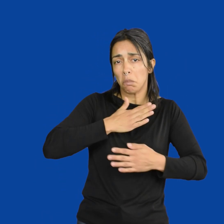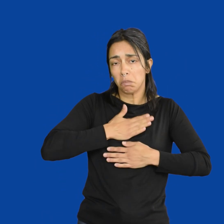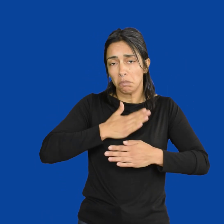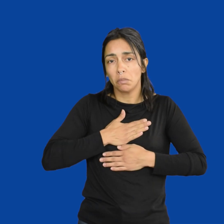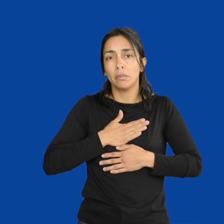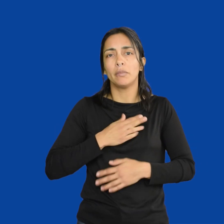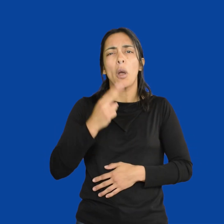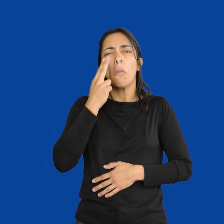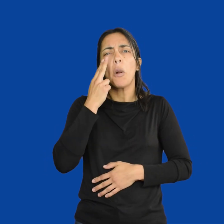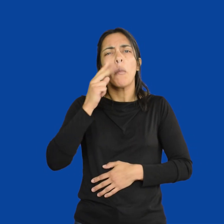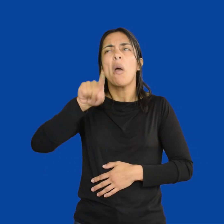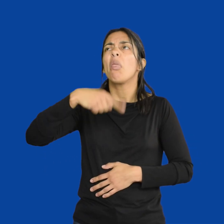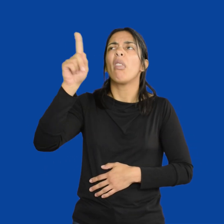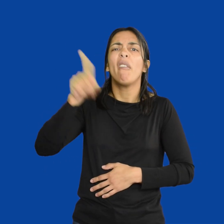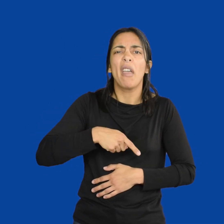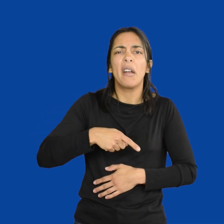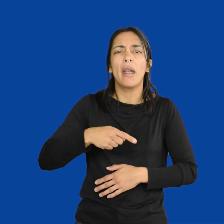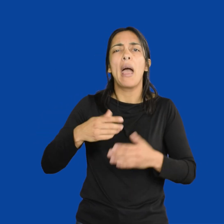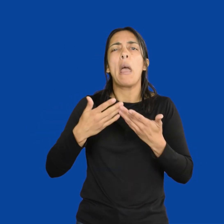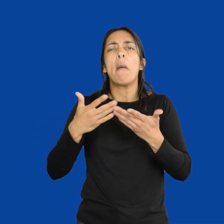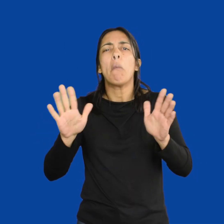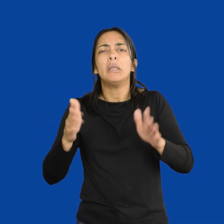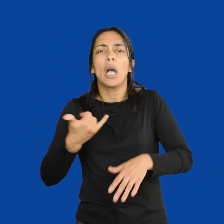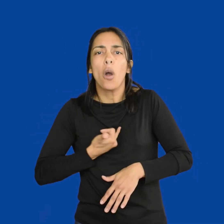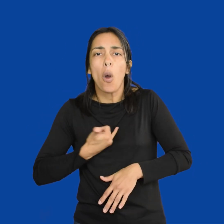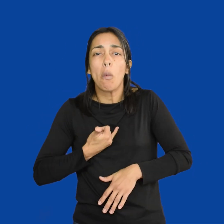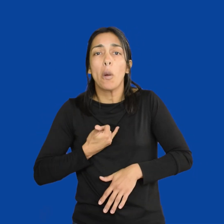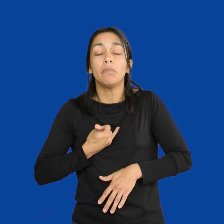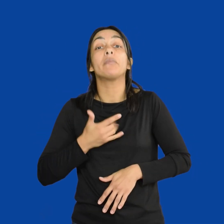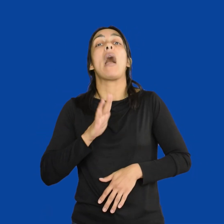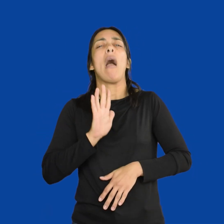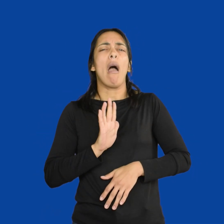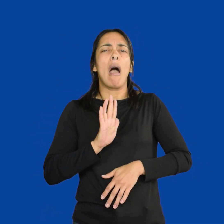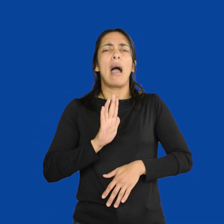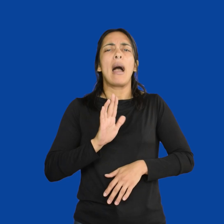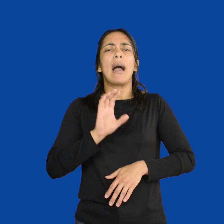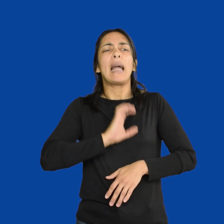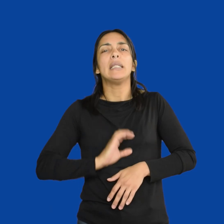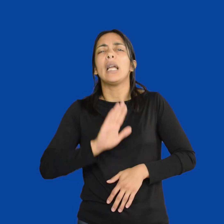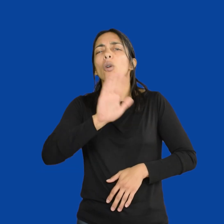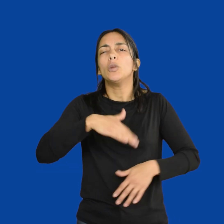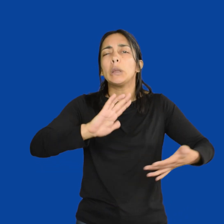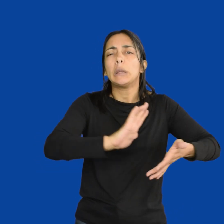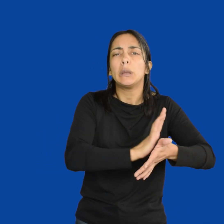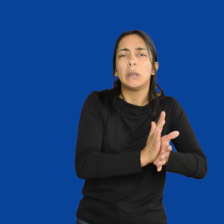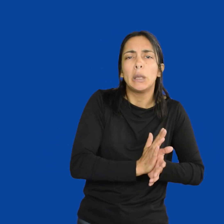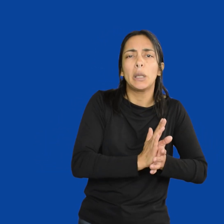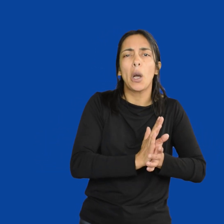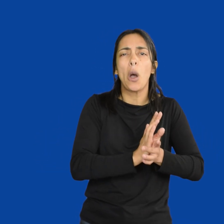El problema yace en la diferencia de cómo se dieron los hechos. Un genocidio se caracteriza como la destrucción de